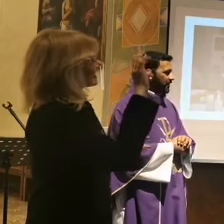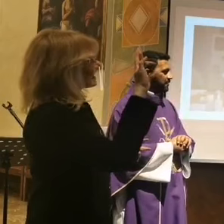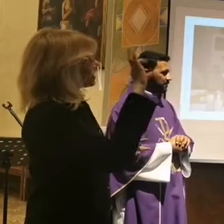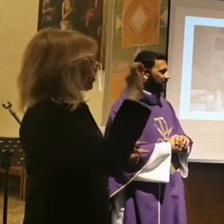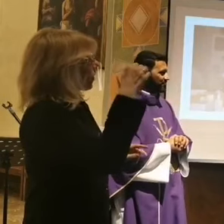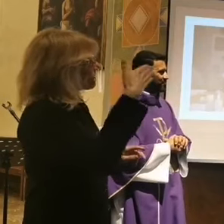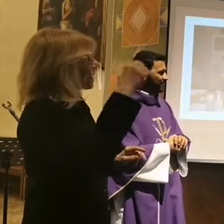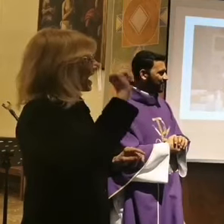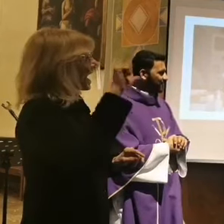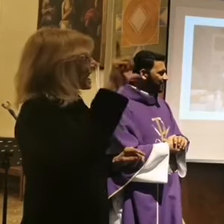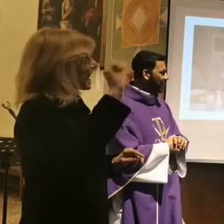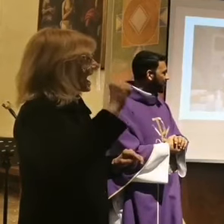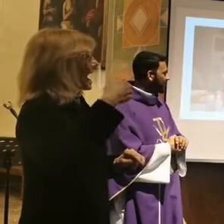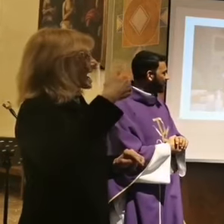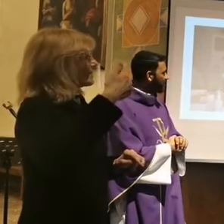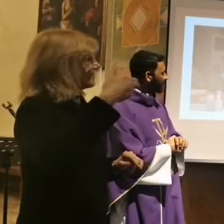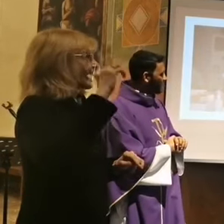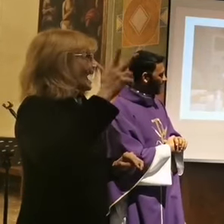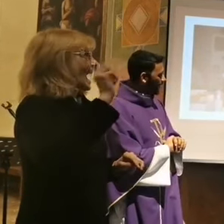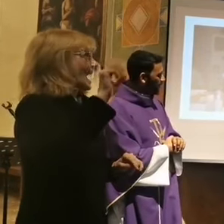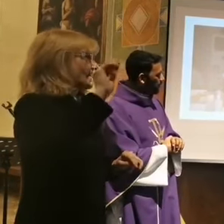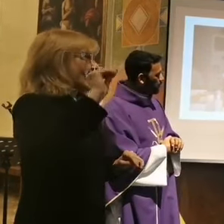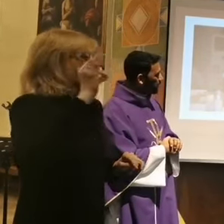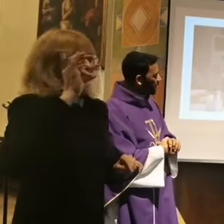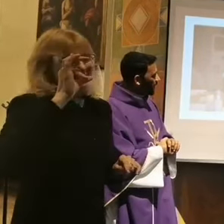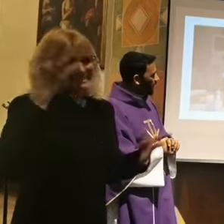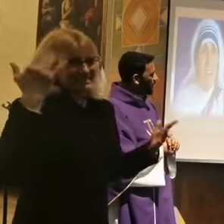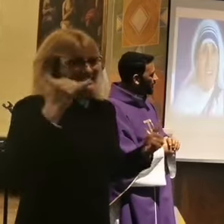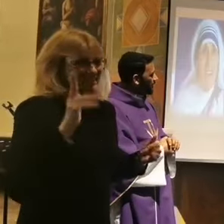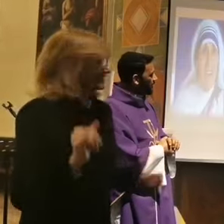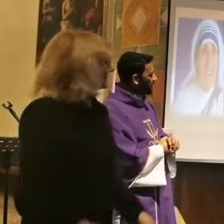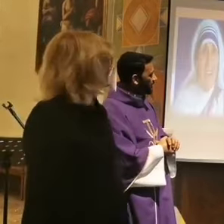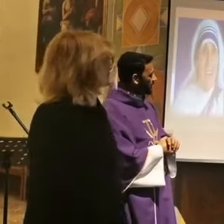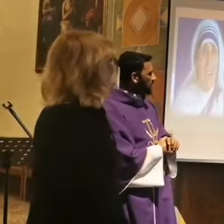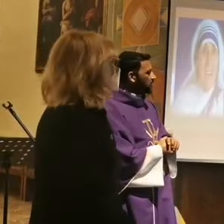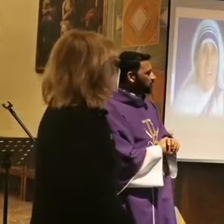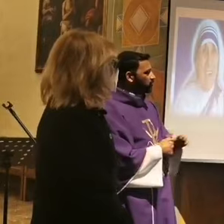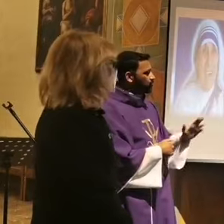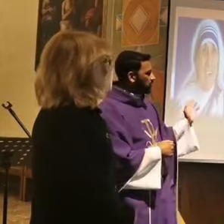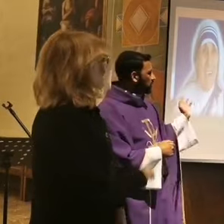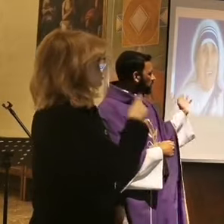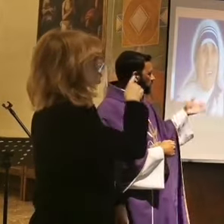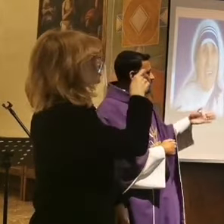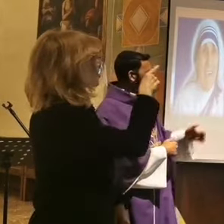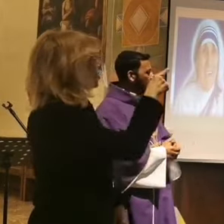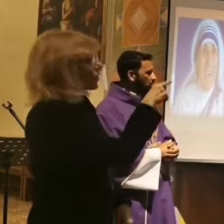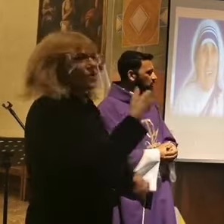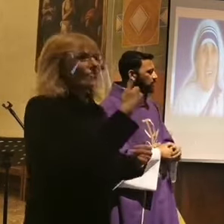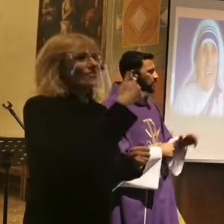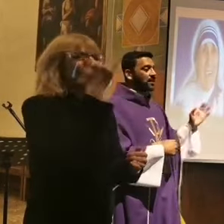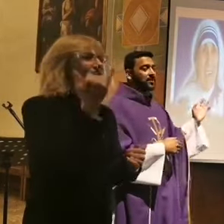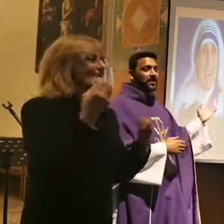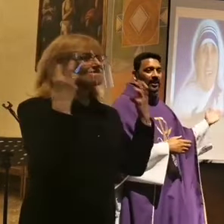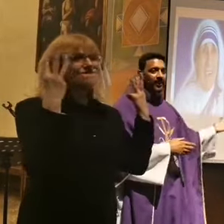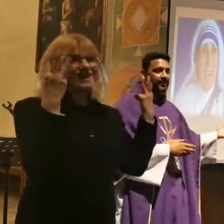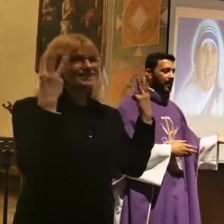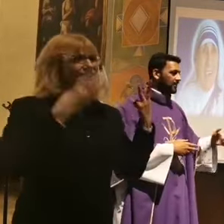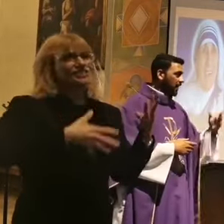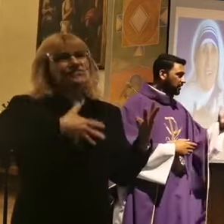Ryt Syro-Malankareski. Też inny sposób odprawiania mszy świętej. Zobaczcie. To są najważniejsi święci. To są